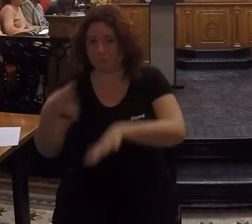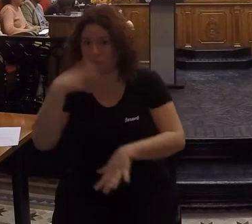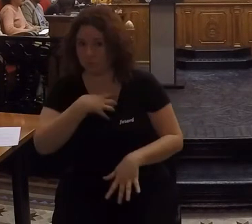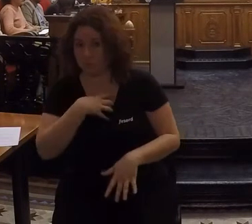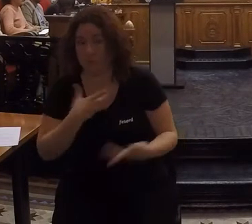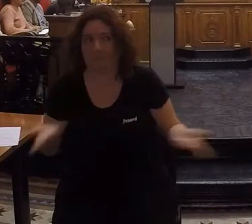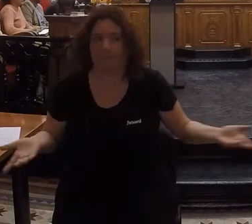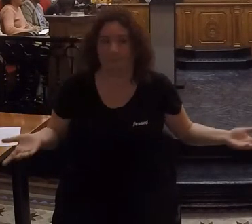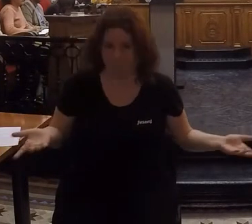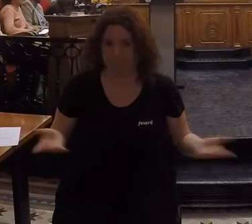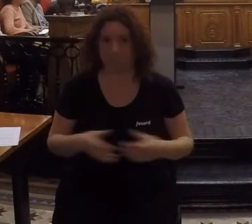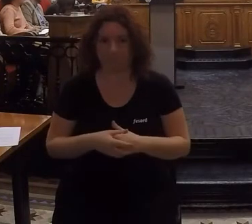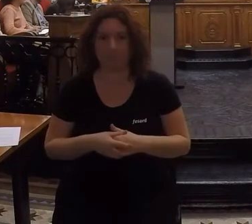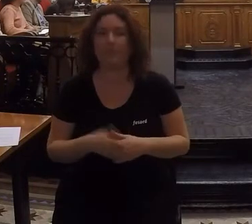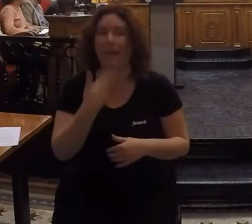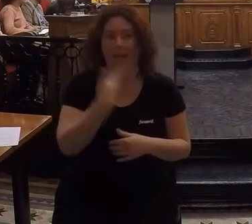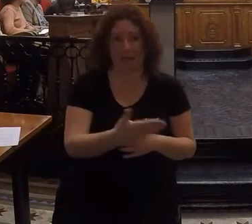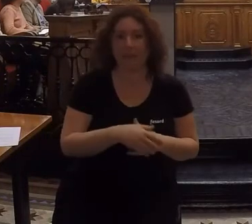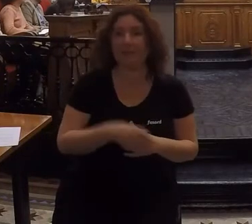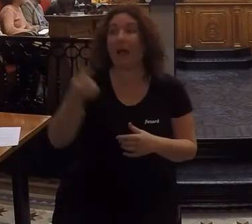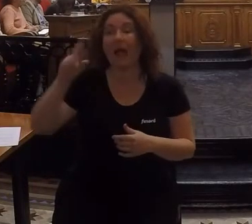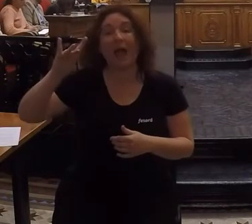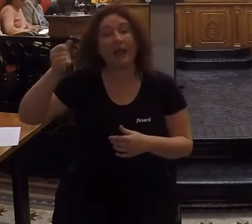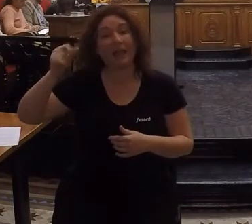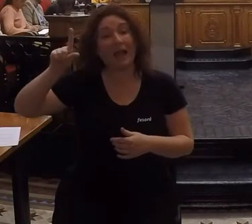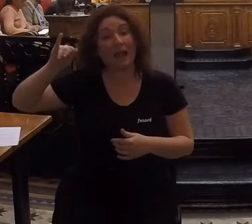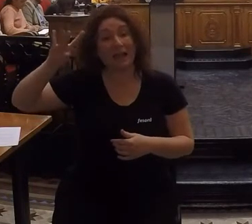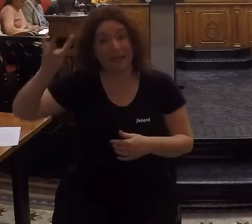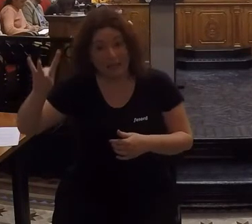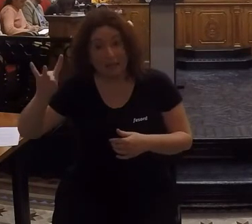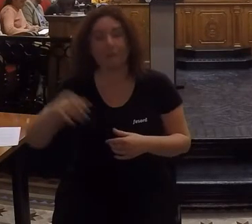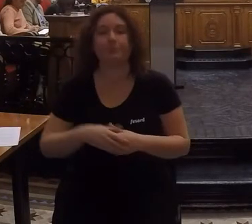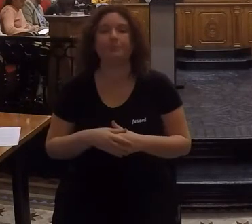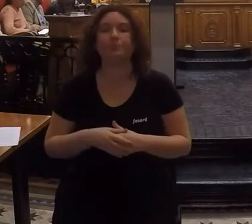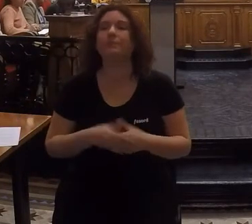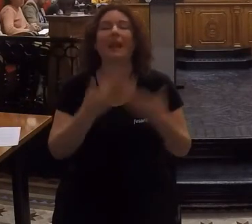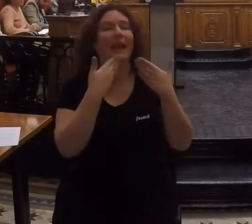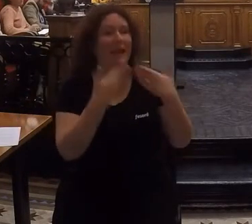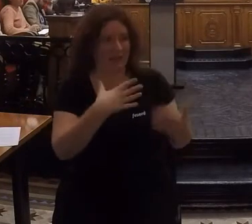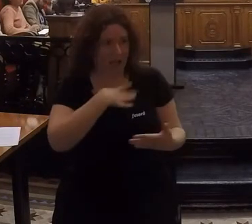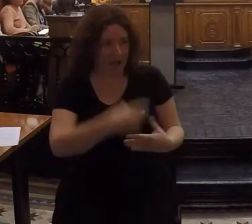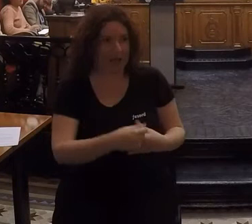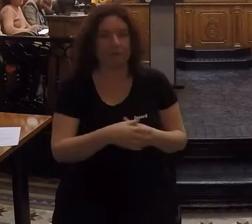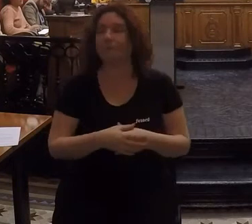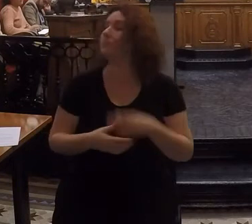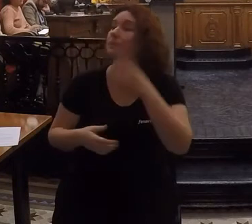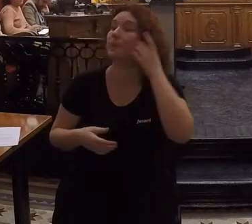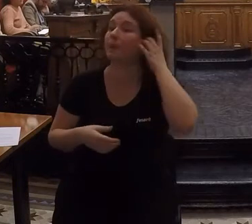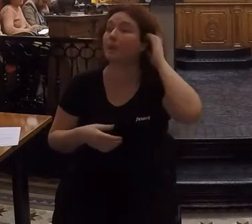Muchas gracias, señor Granero. Señora Aravid, para cerrar el debate. Gracias, señor alcalde. Bien,